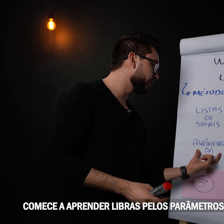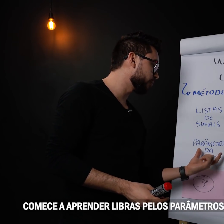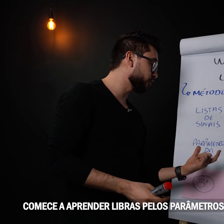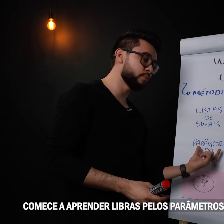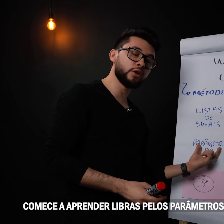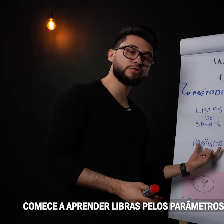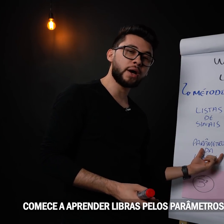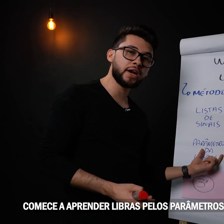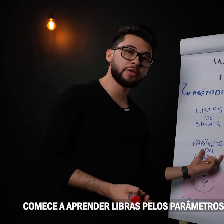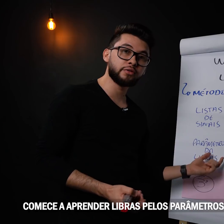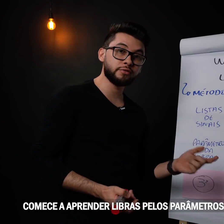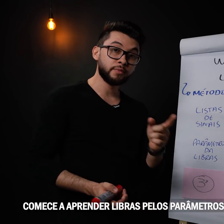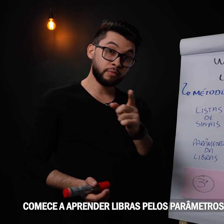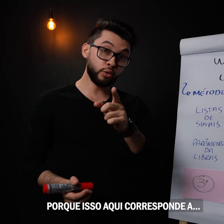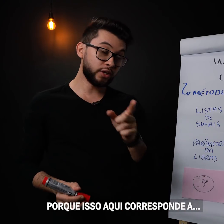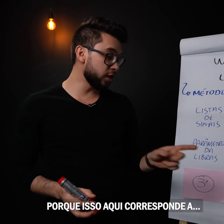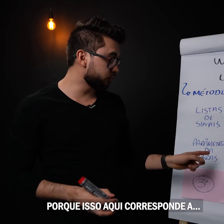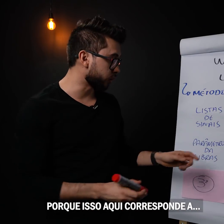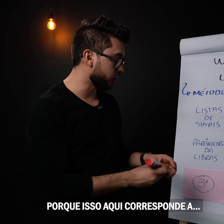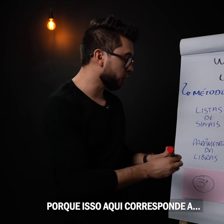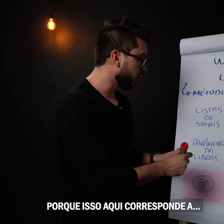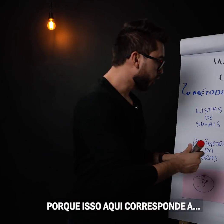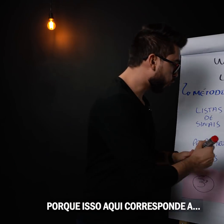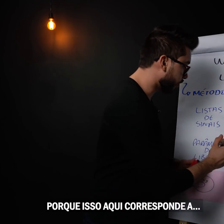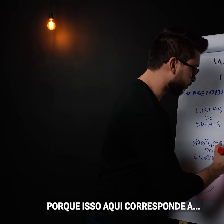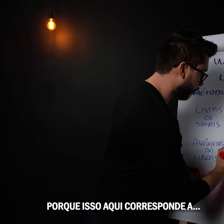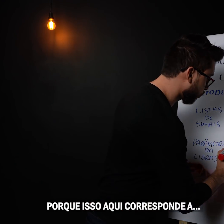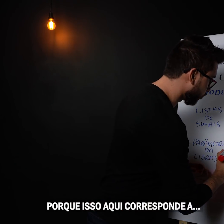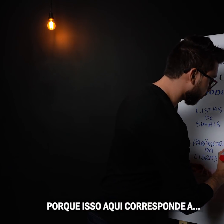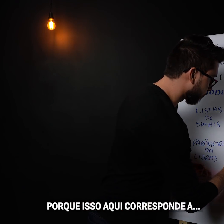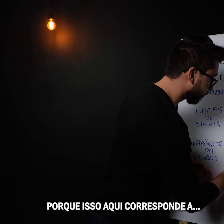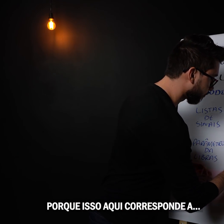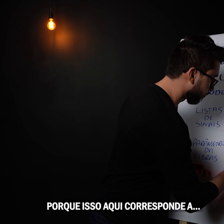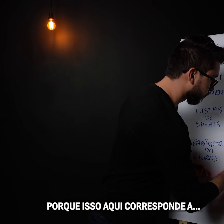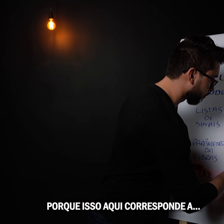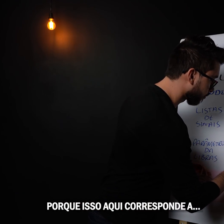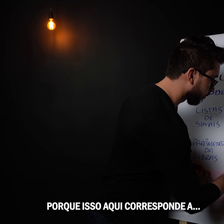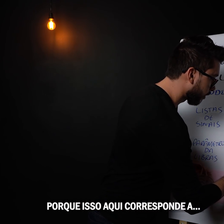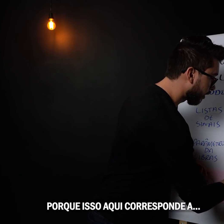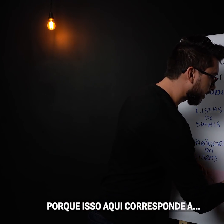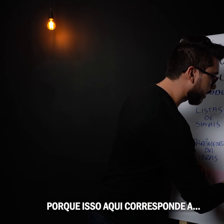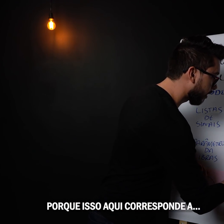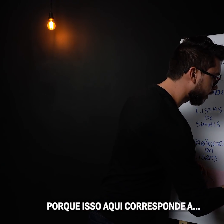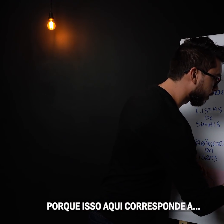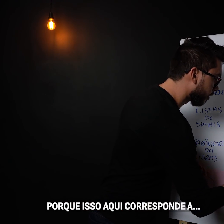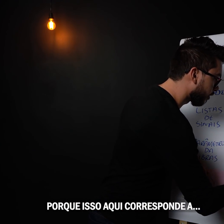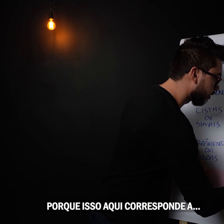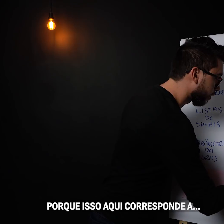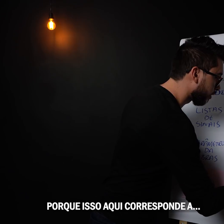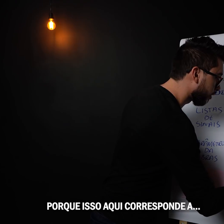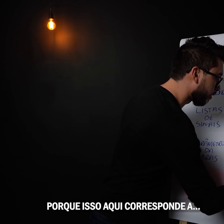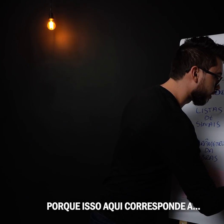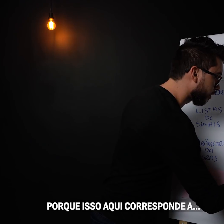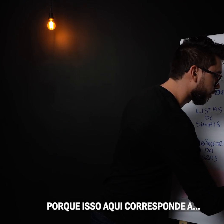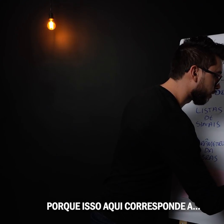Libras pelos parâmetros? Porque isso aqui, ó, corresponde a